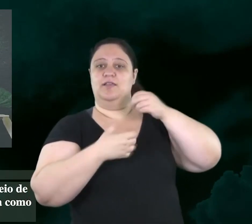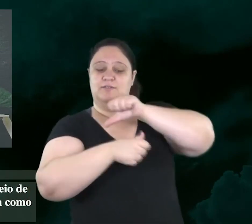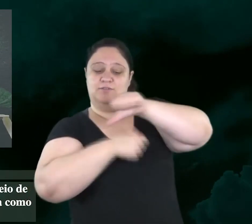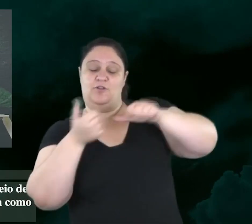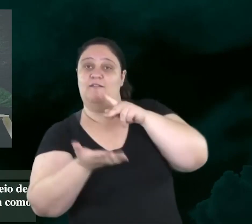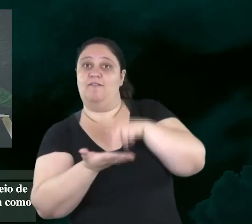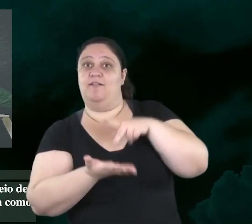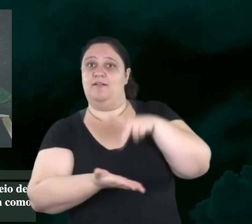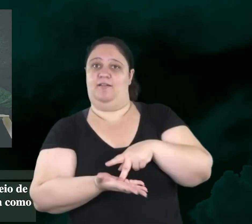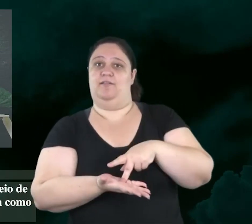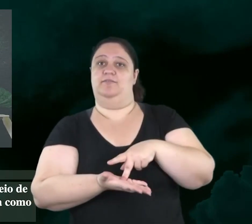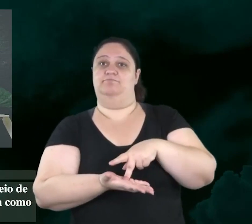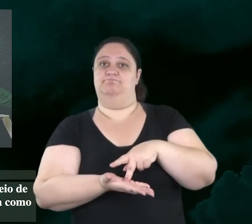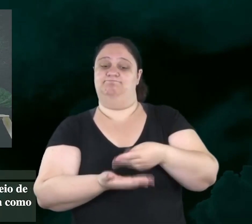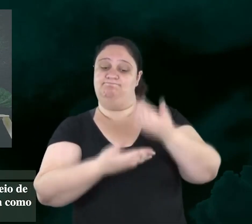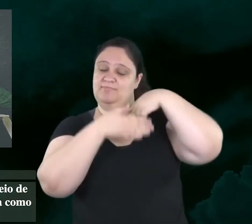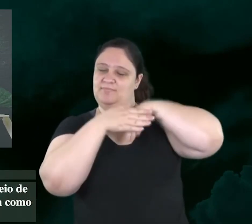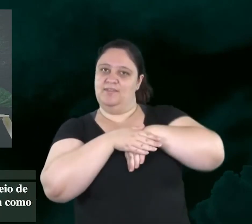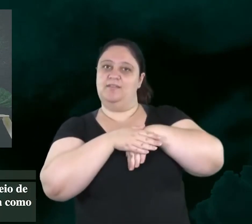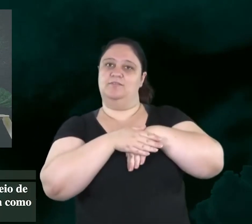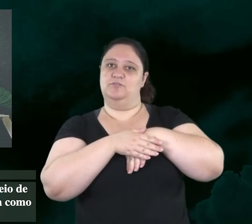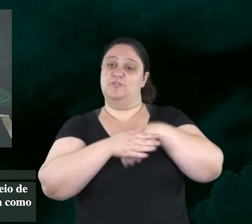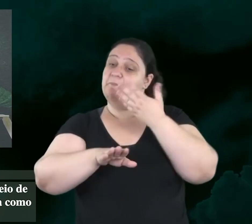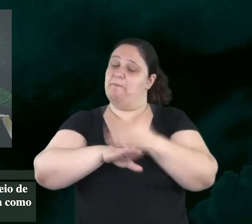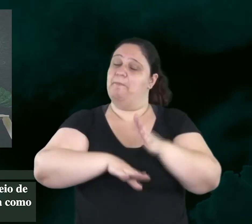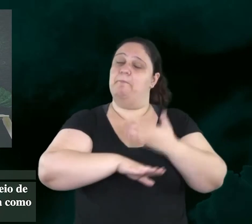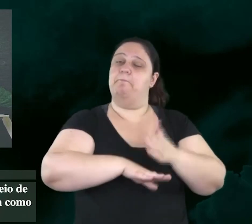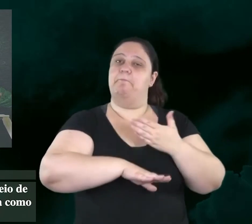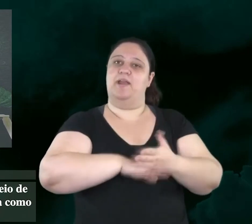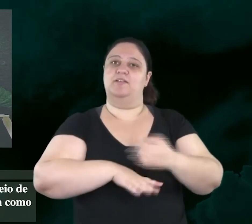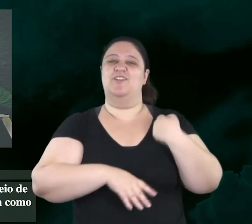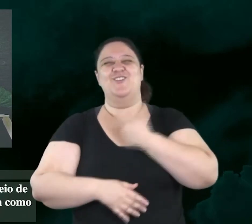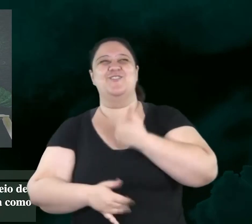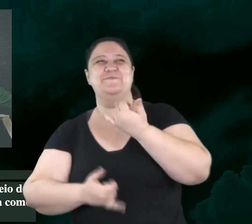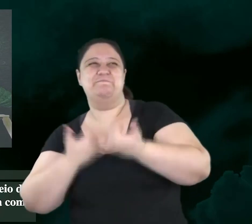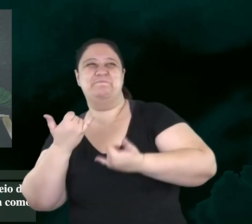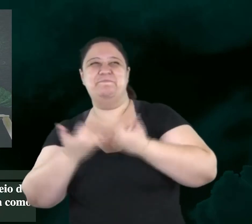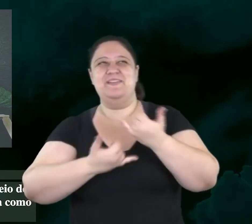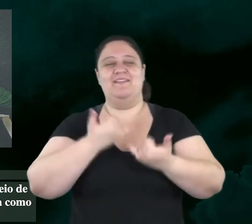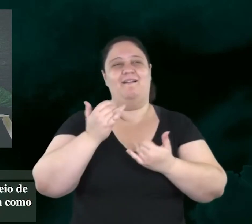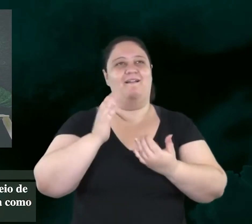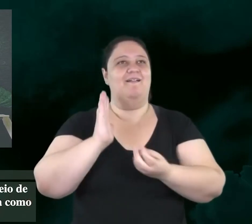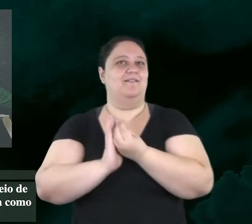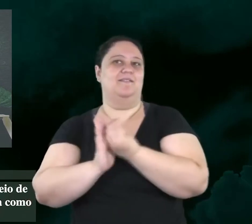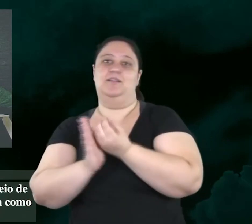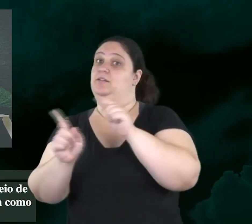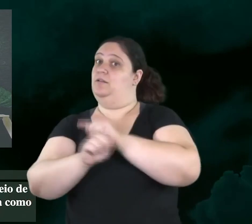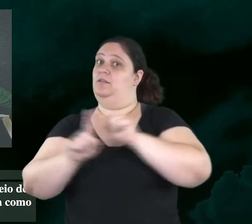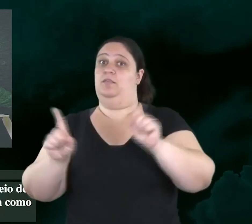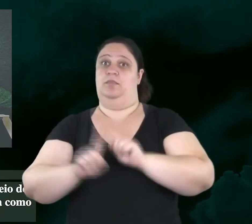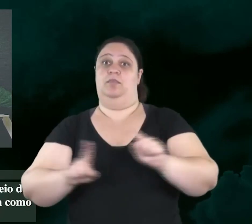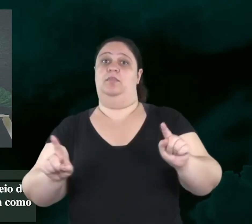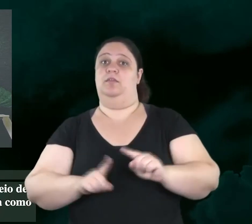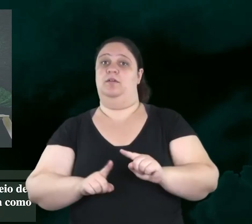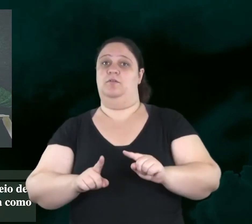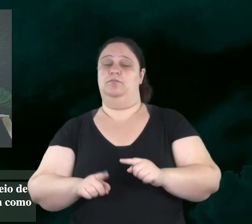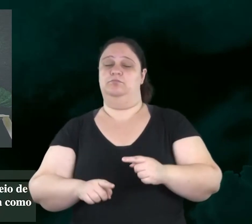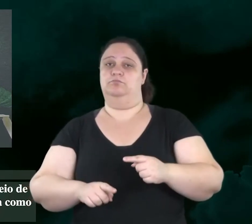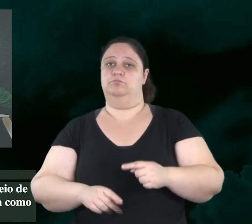Portanto, meus queridos irmãos, nós não estamos aqui apenas brincando de igreja. Nós sabemos que a igreja